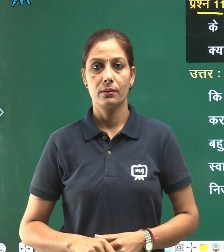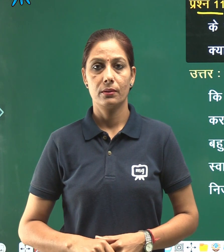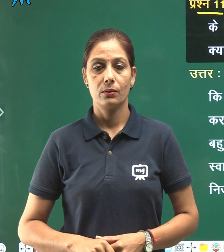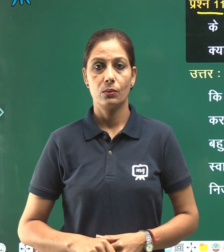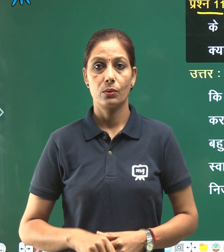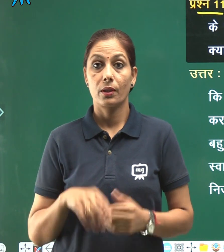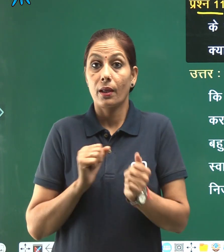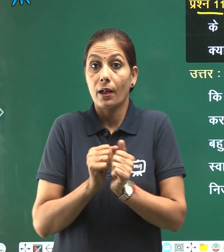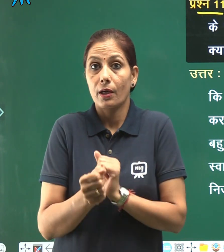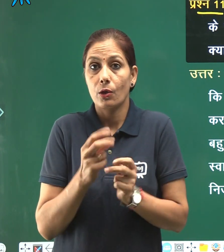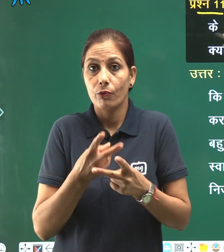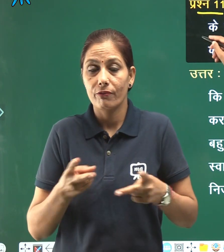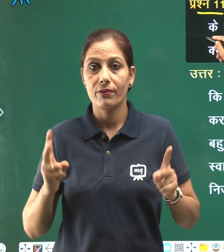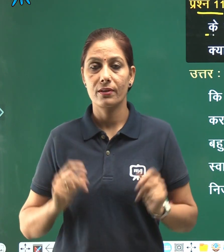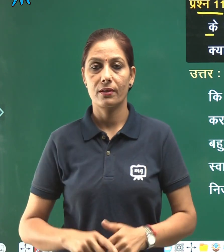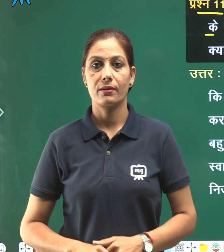घटनाओं के